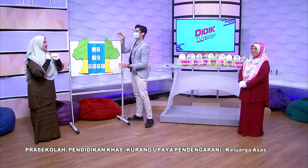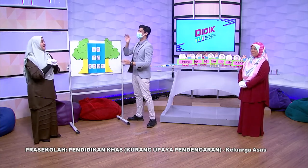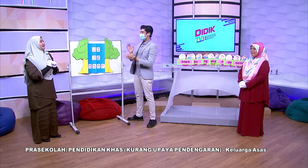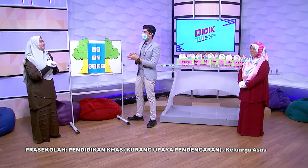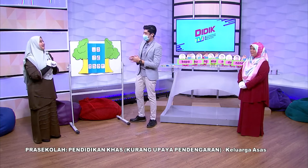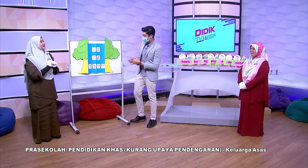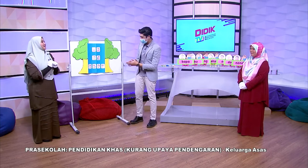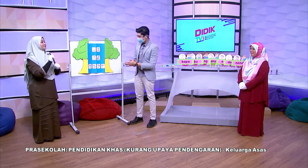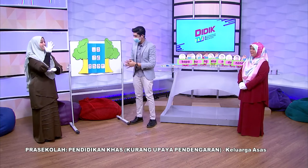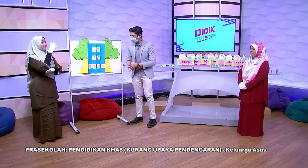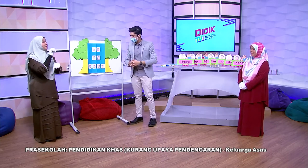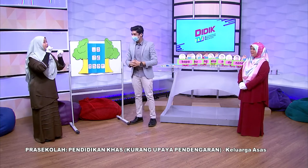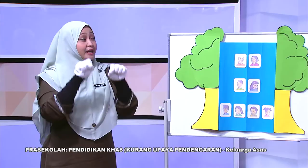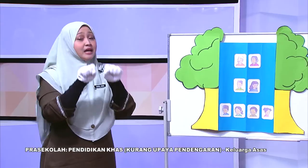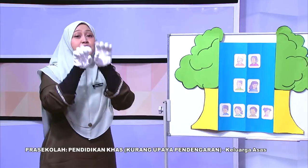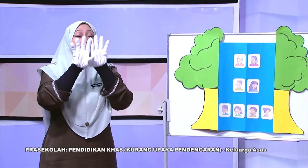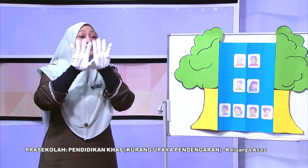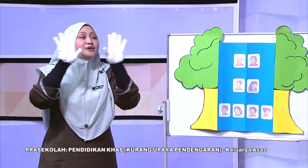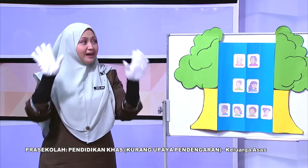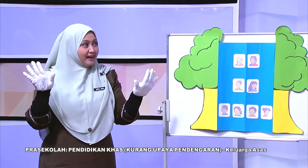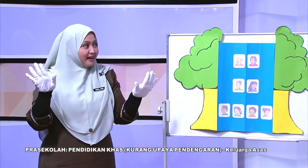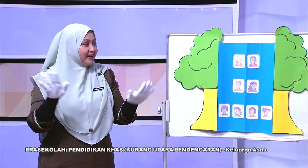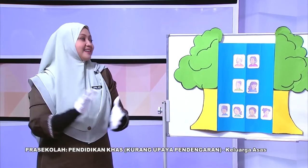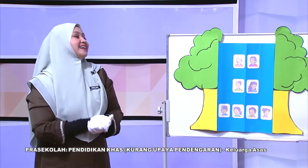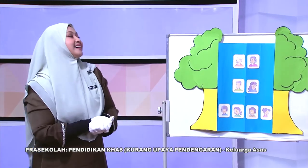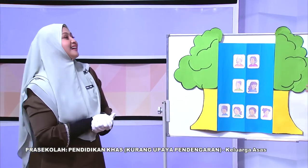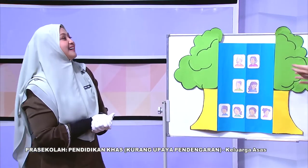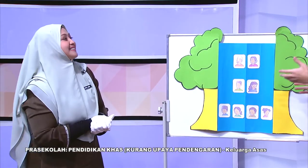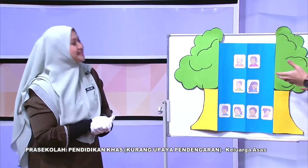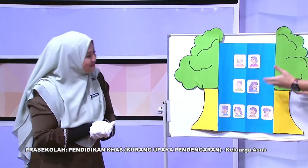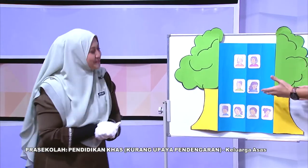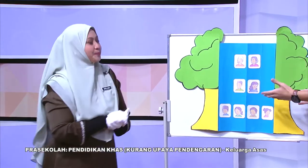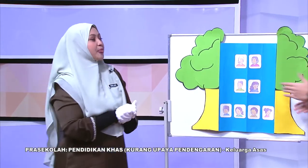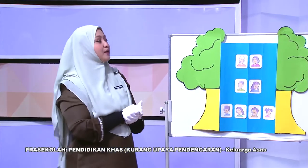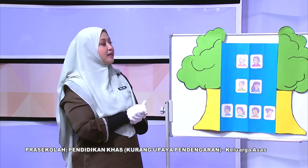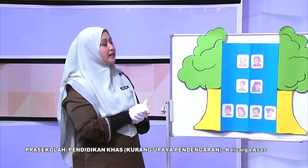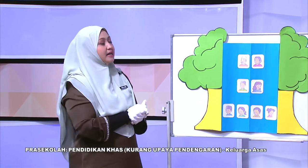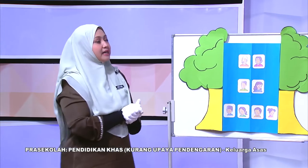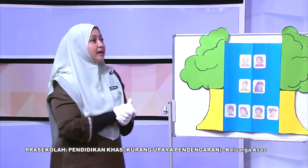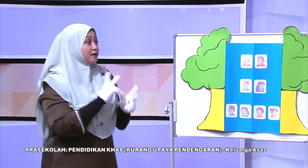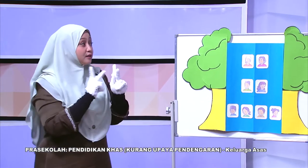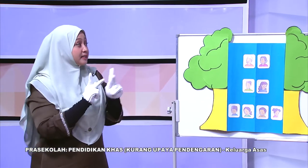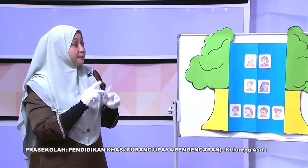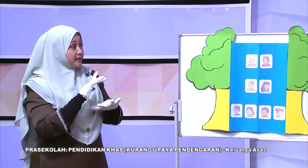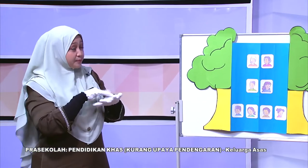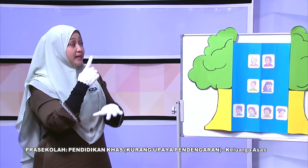Ah pokok boleh buka FB George halo kita Panggil